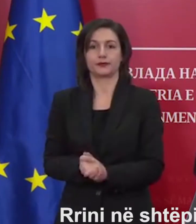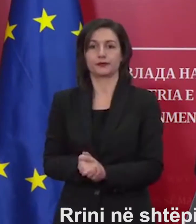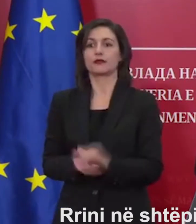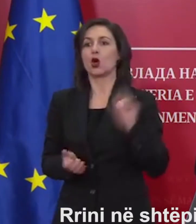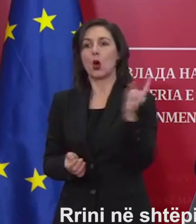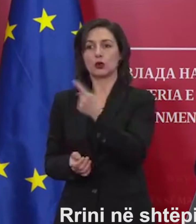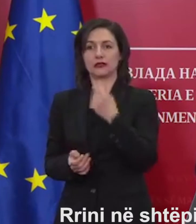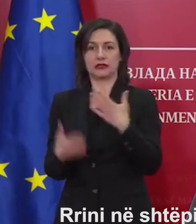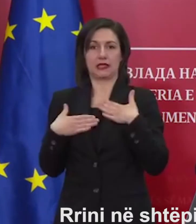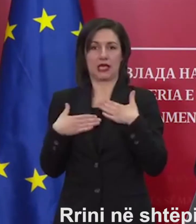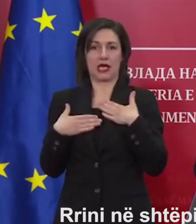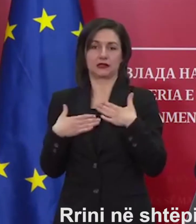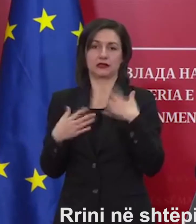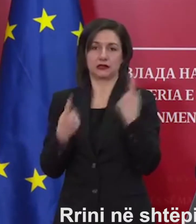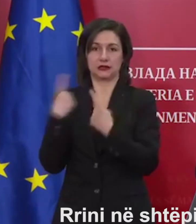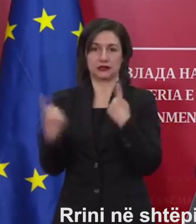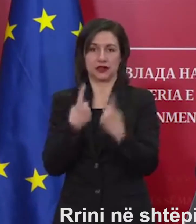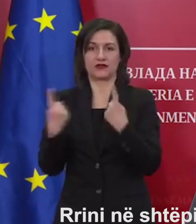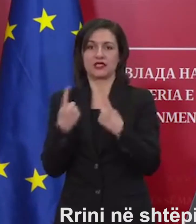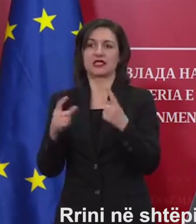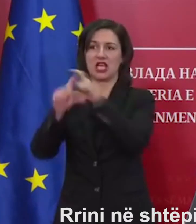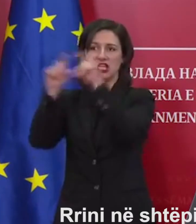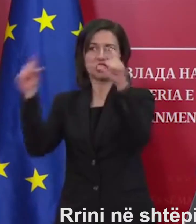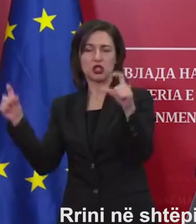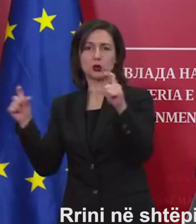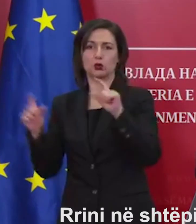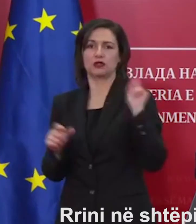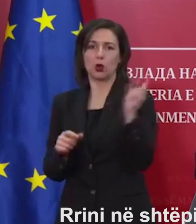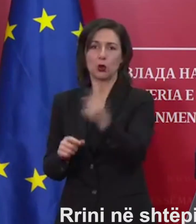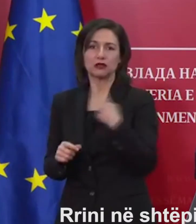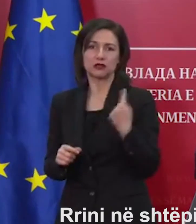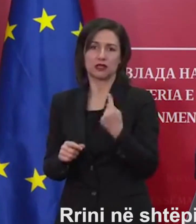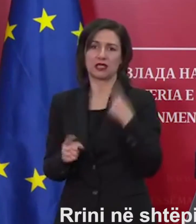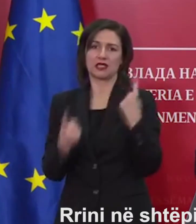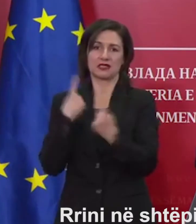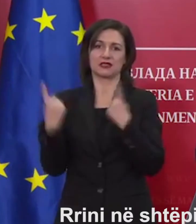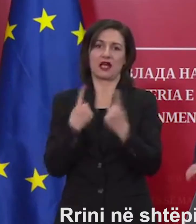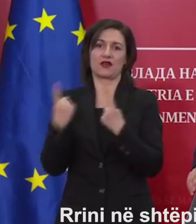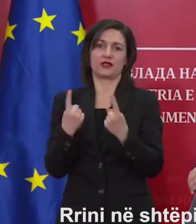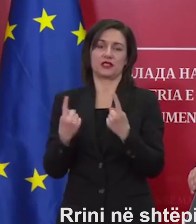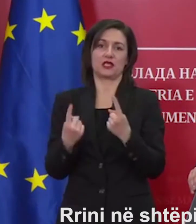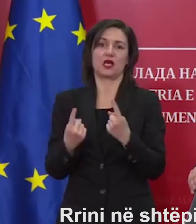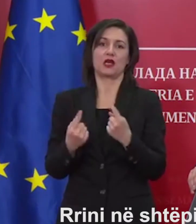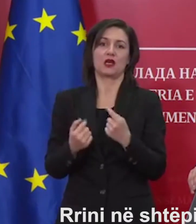од сите компании, од сите институции, максимално сериозно мора да